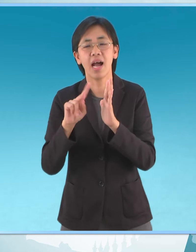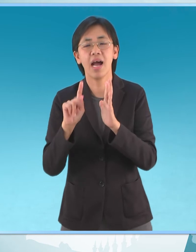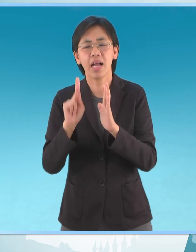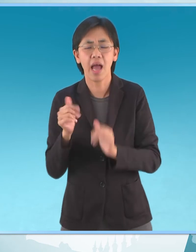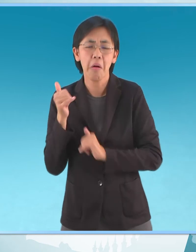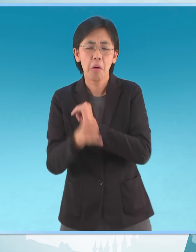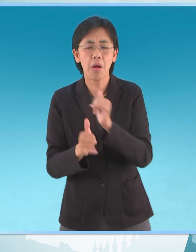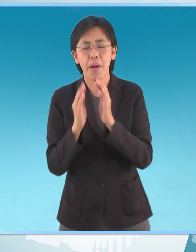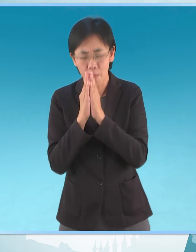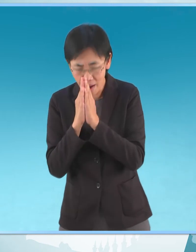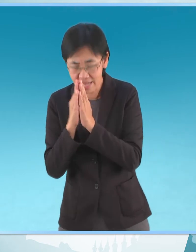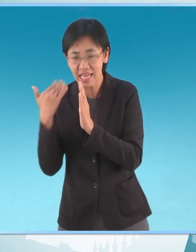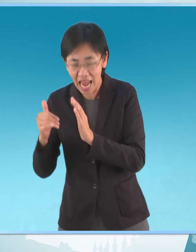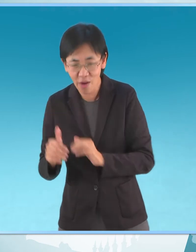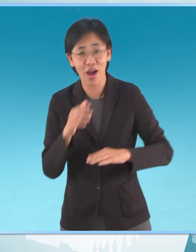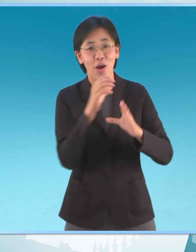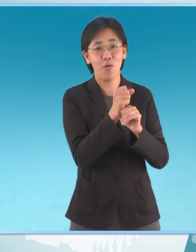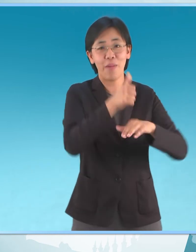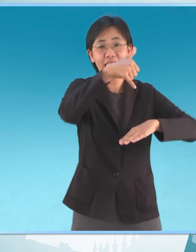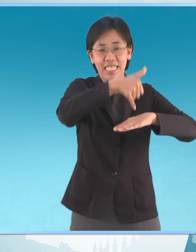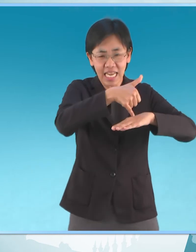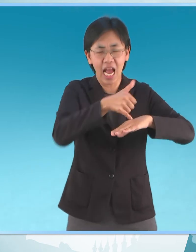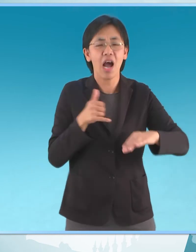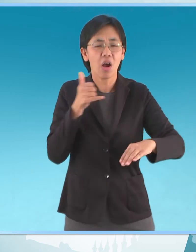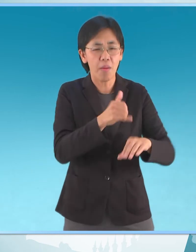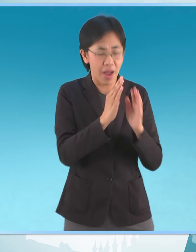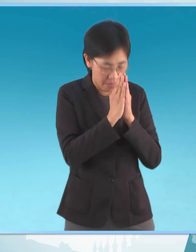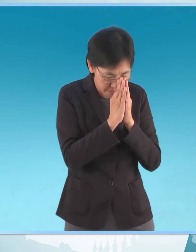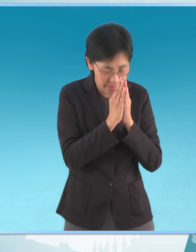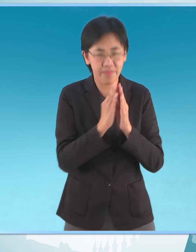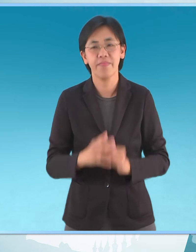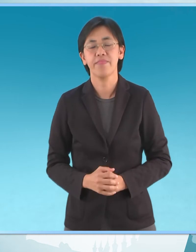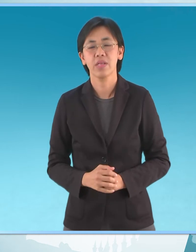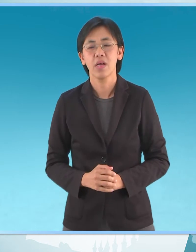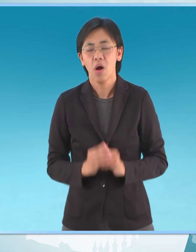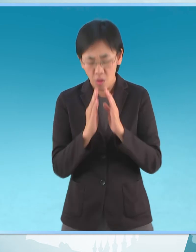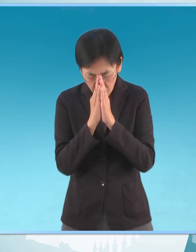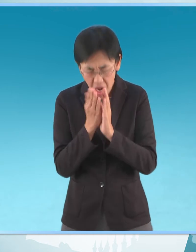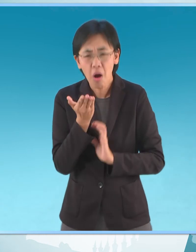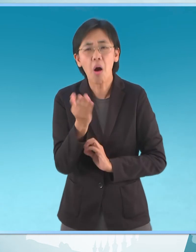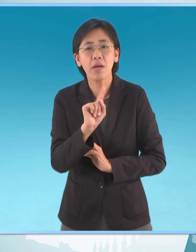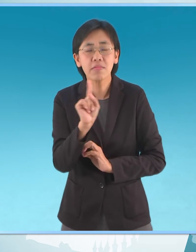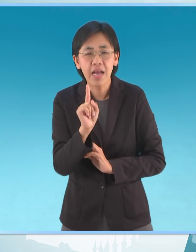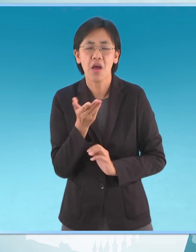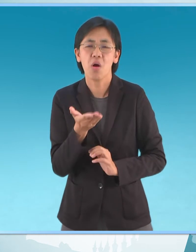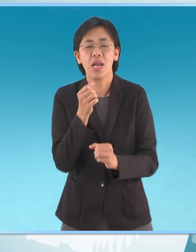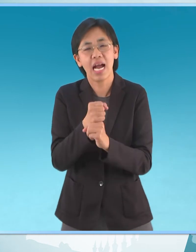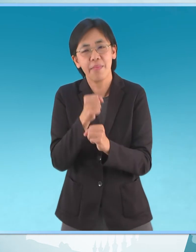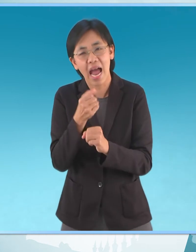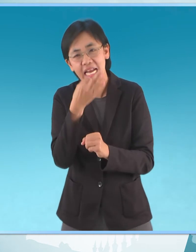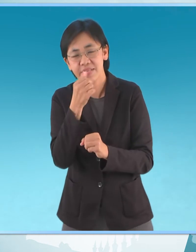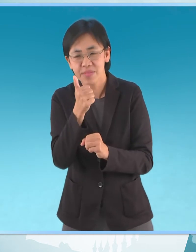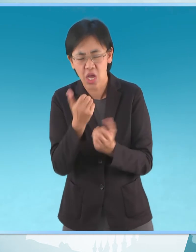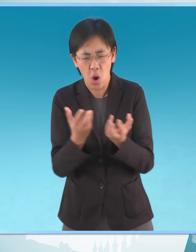นที่มาไหว้พระขอพรที่นี่เนี่ยก็จะมาไหว้พระบรมราชานุสาวรีย์ของพระองค์ด้วยนะครับแต่มักจะนิยมขอกันเรื่องการงาน